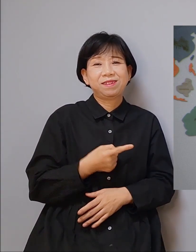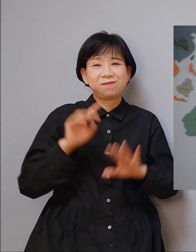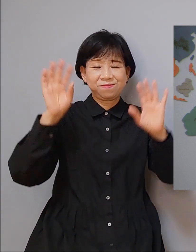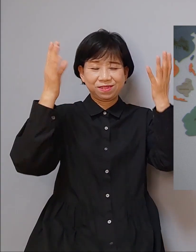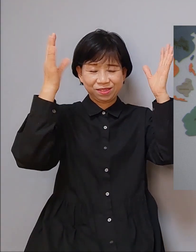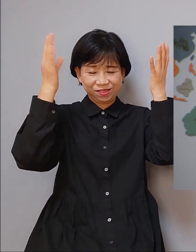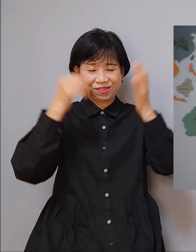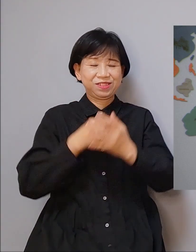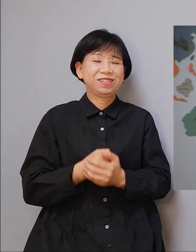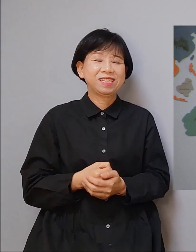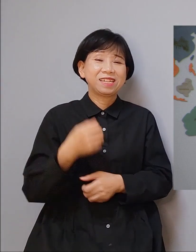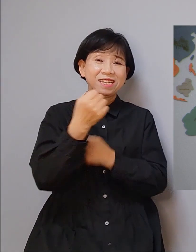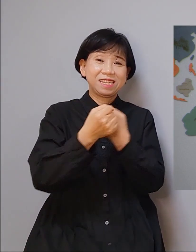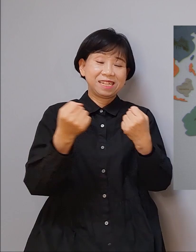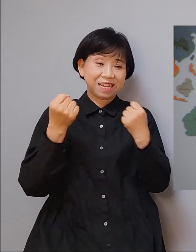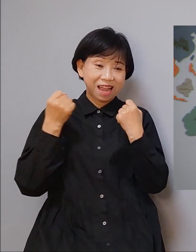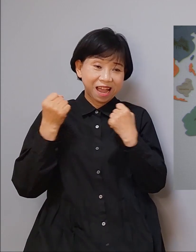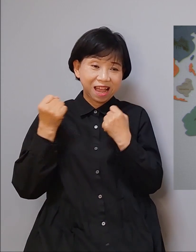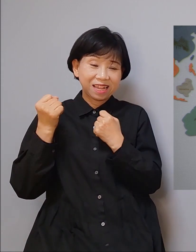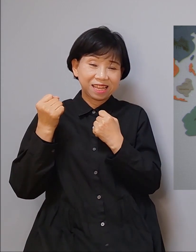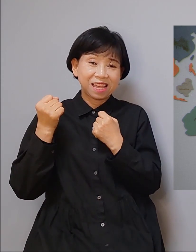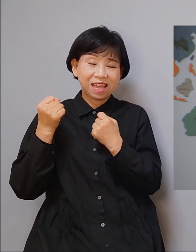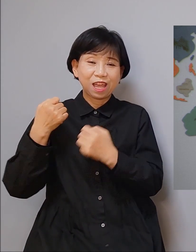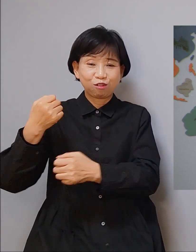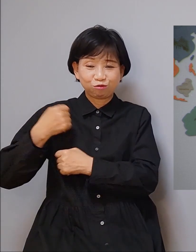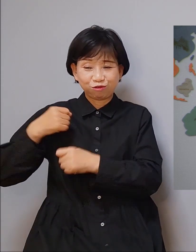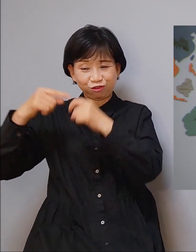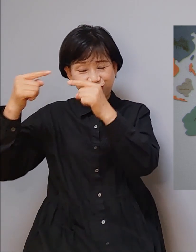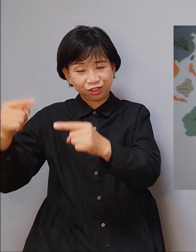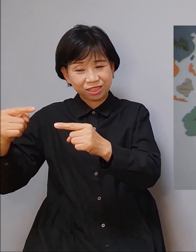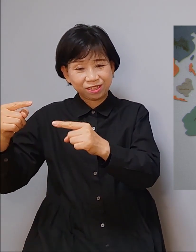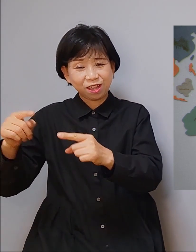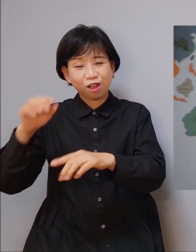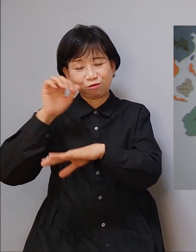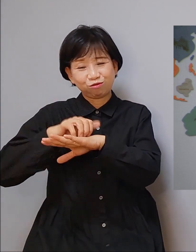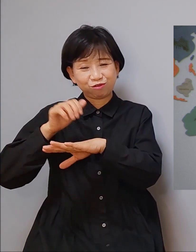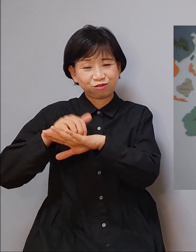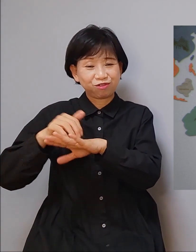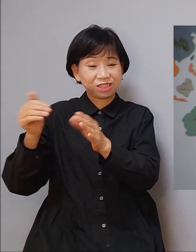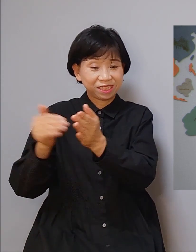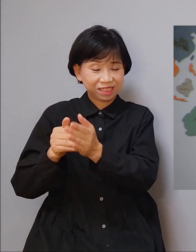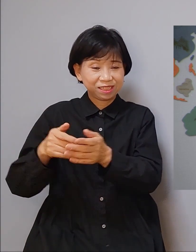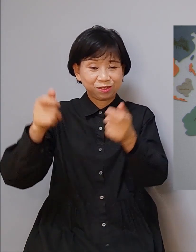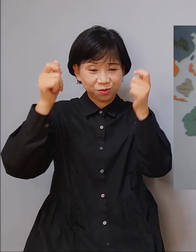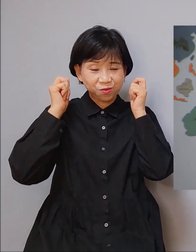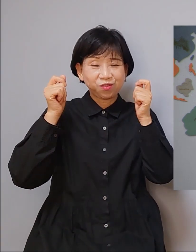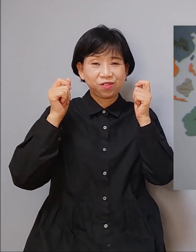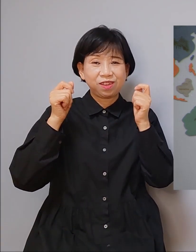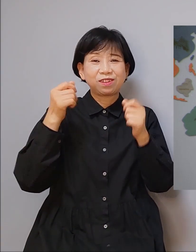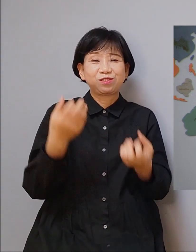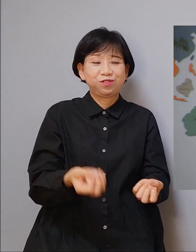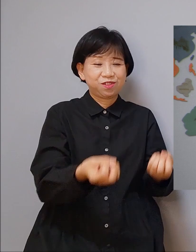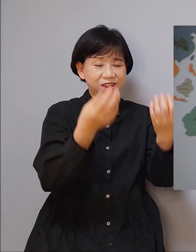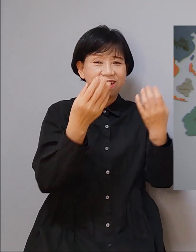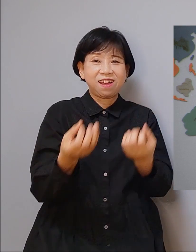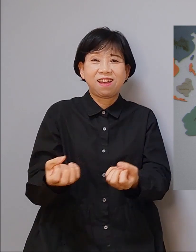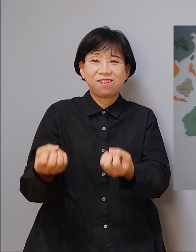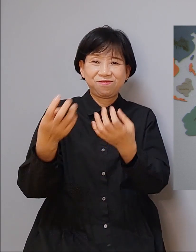건강하게 군복무 잘 하다가 또 우리 제대를 해서 얼마나 감사한지 모릅니다. 우리 축하드립니다. 오늘